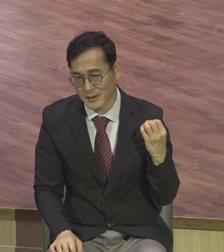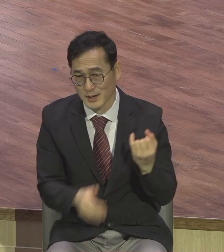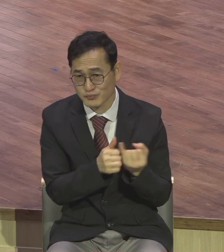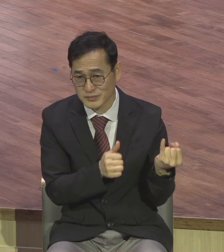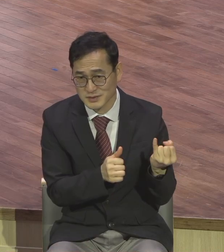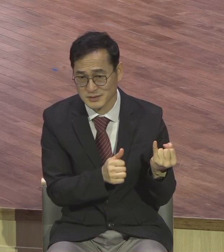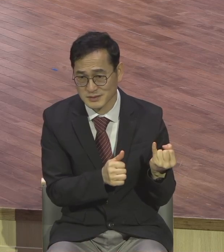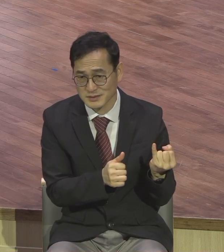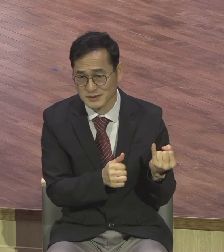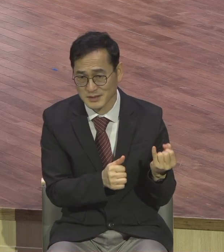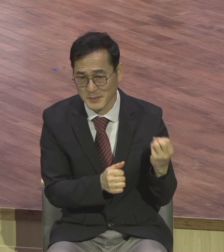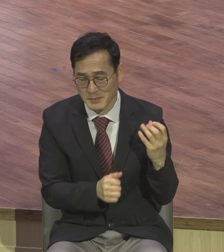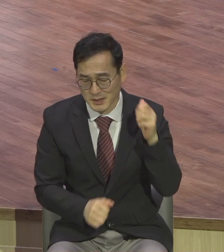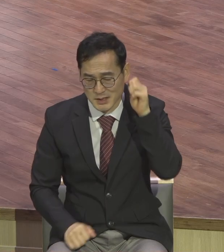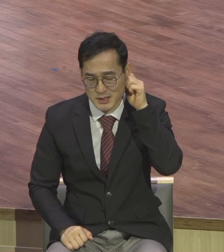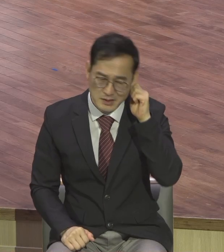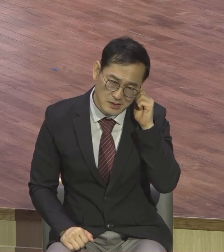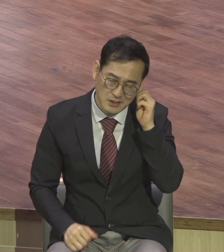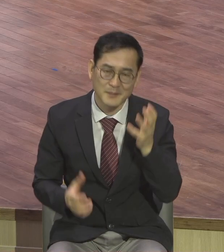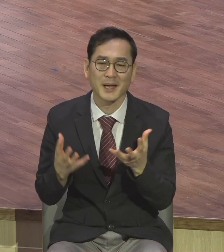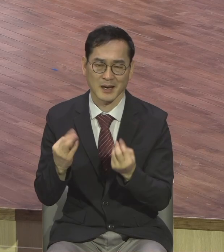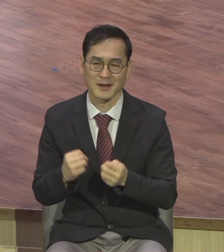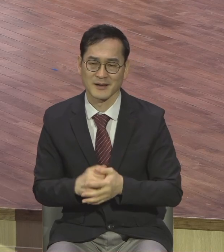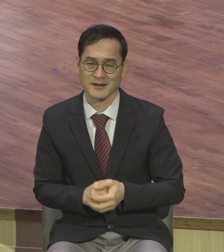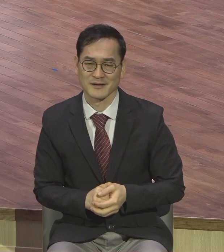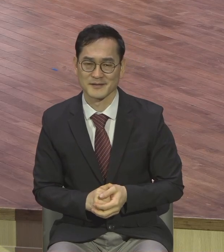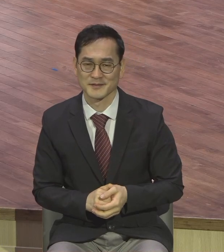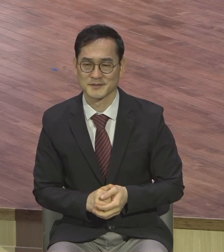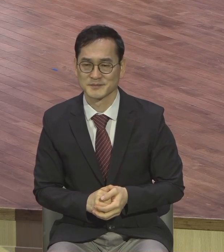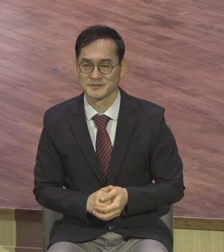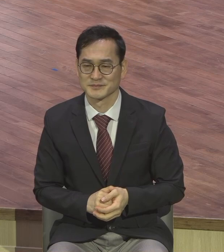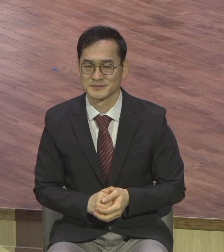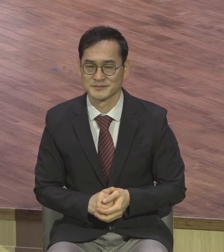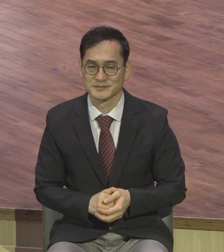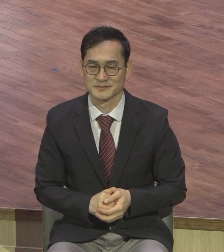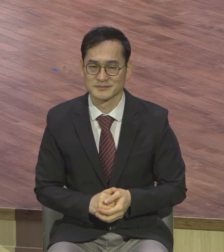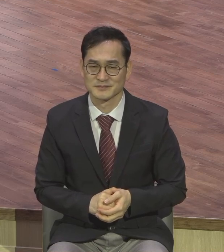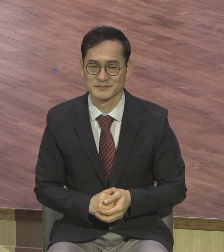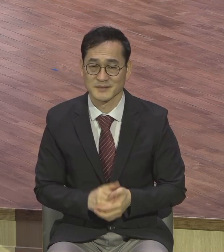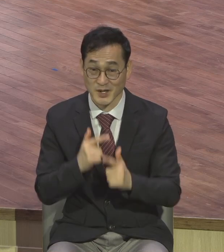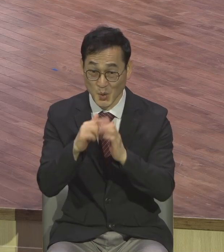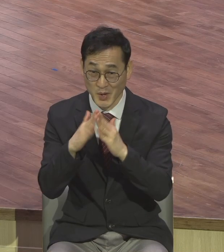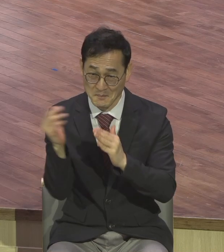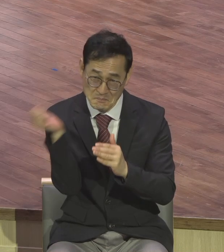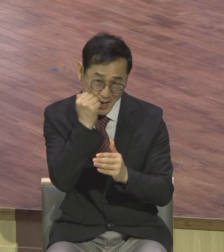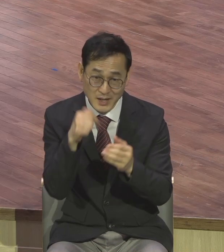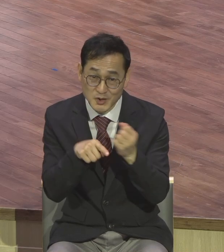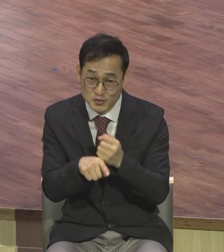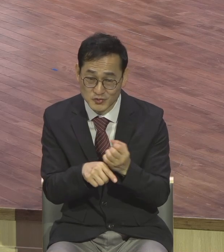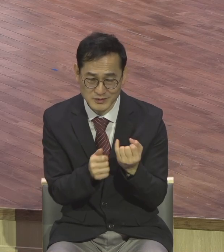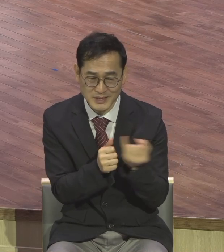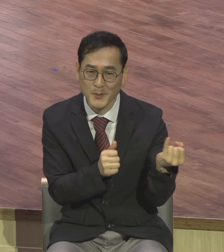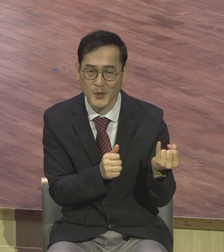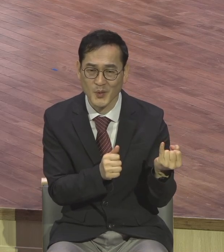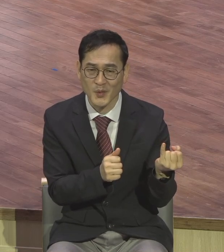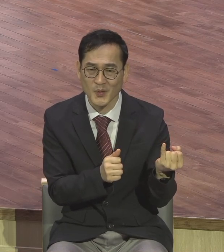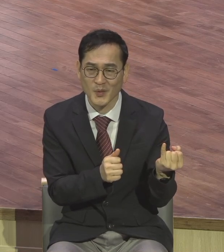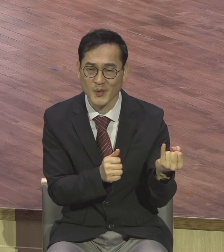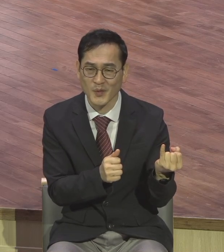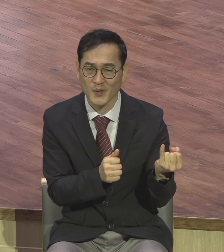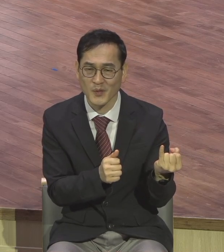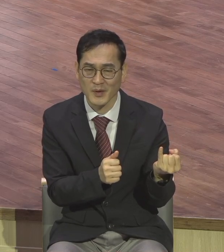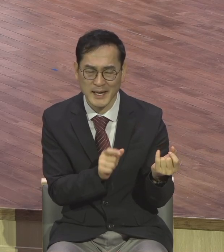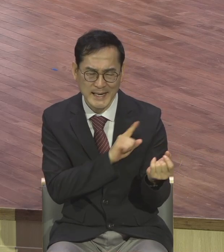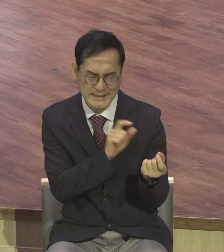부인의 말을 잘 듣는 경우가 많아요. 그래서 부인은 이 교회들이 어려움당할 경우가 많이 있어요. 가까이 있는